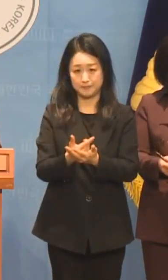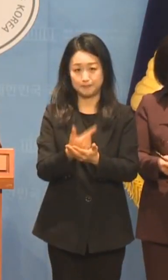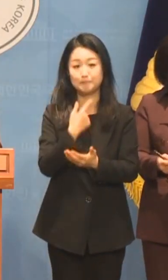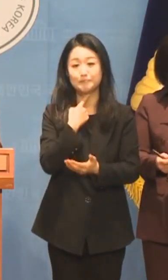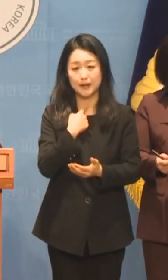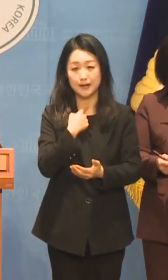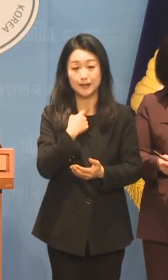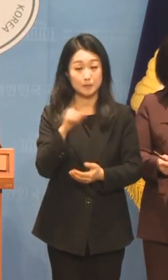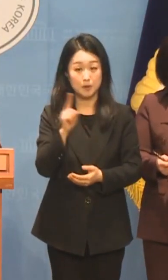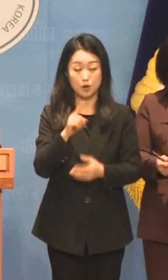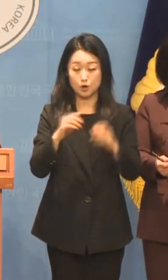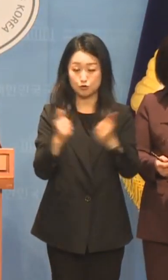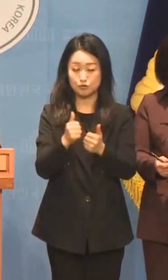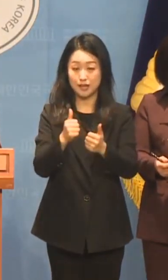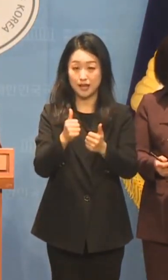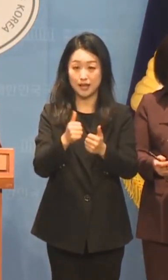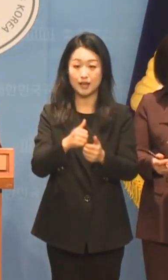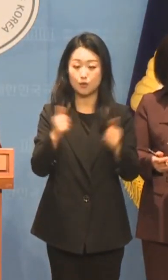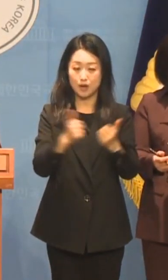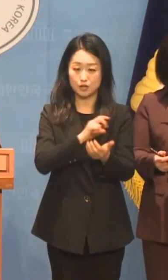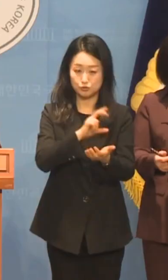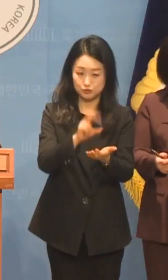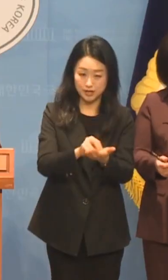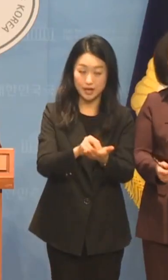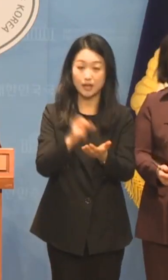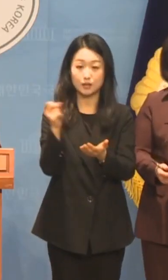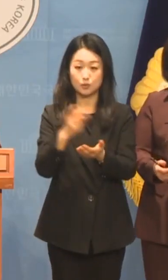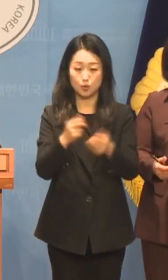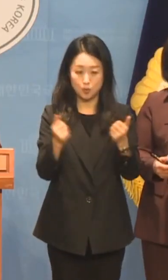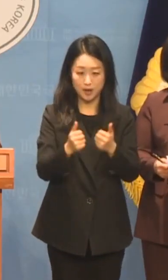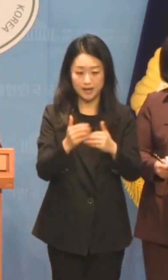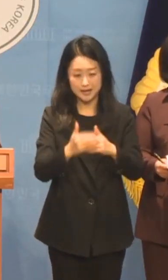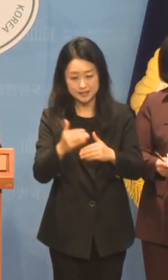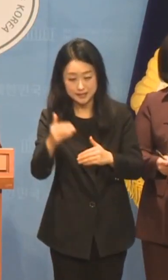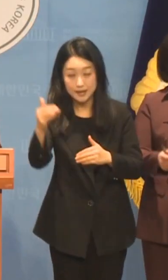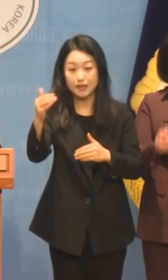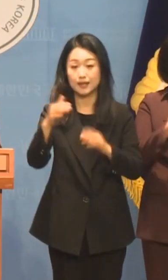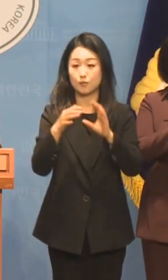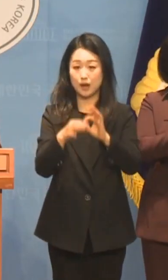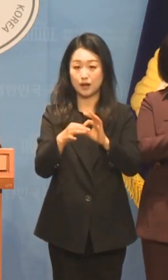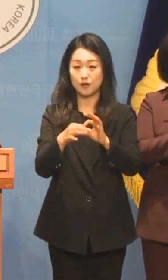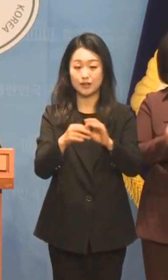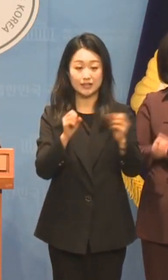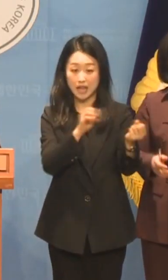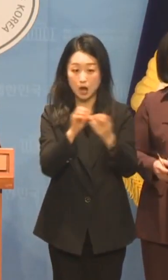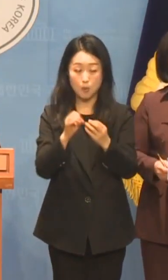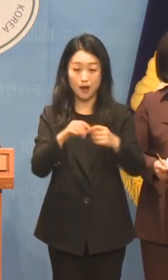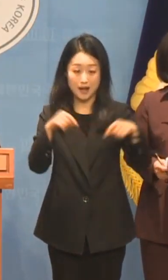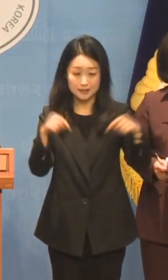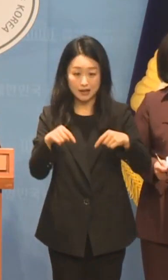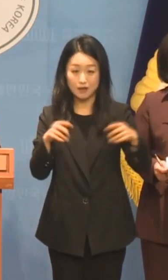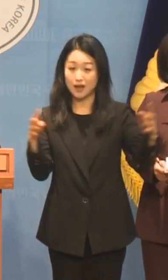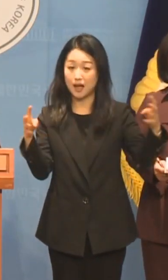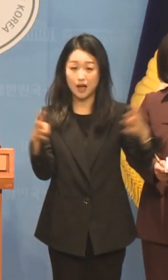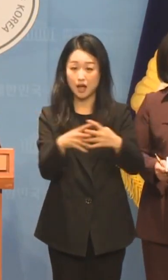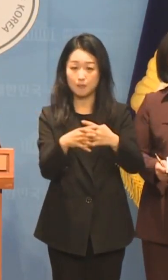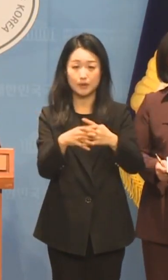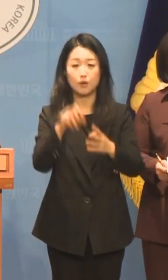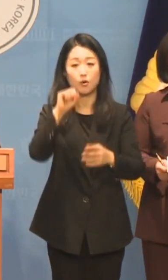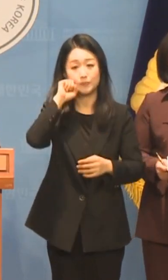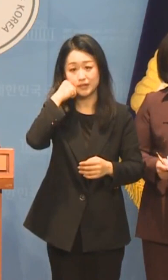충격적이었습니다. 국회 안건이든 의사 일정이든 대화와 타협, 합의의 모습은